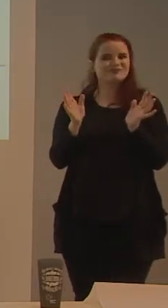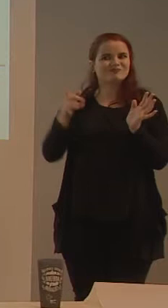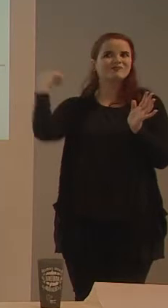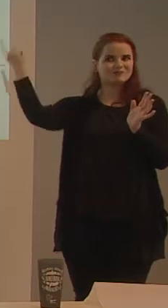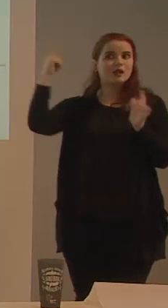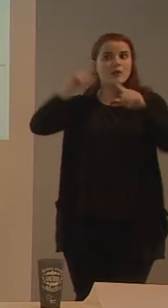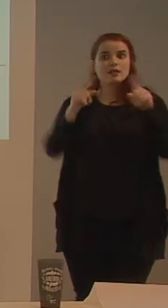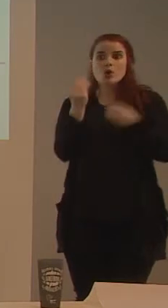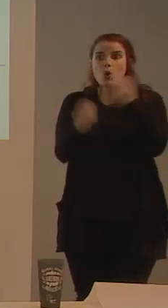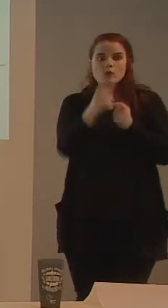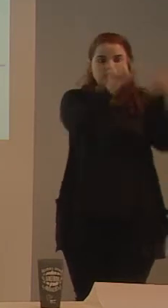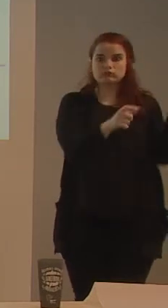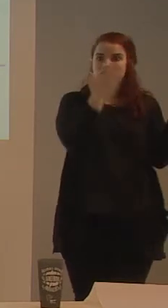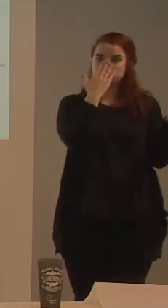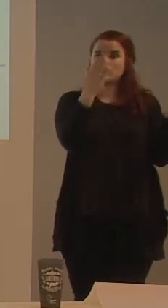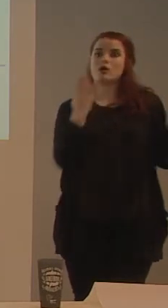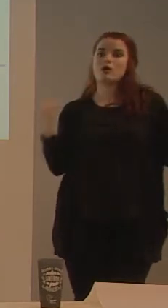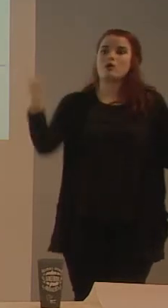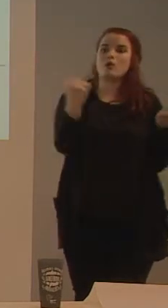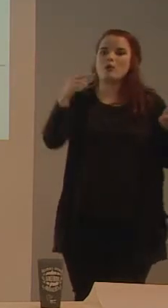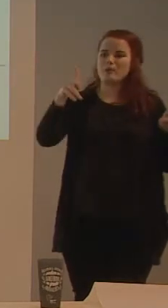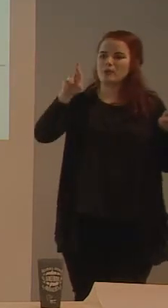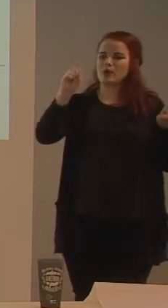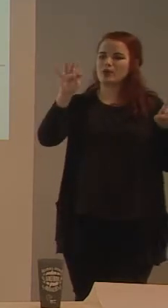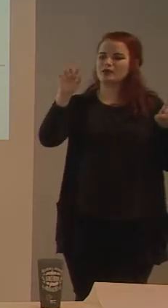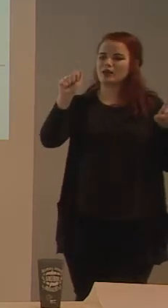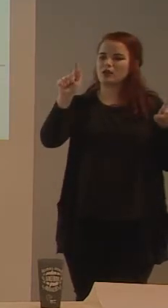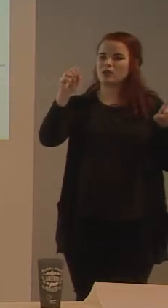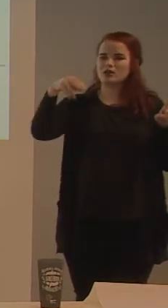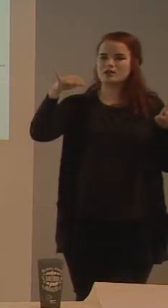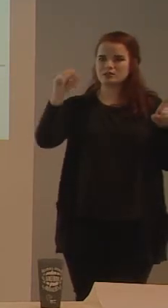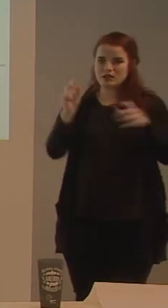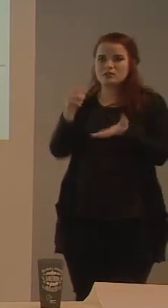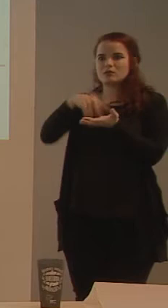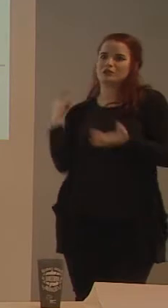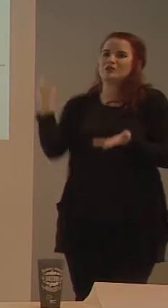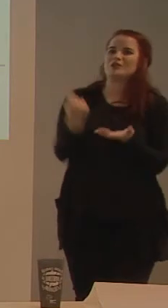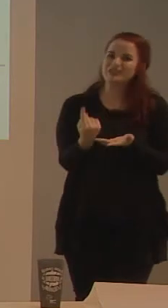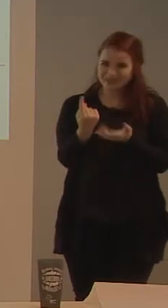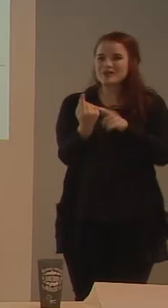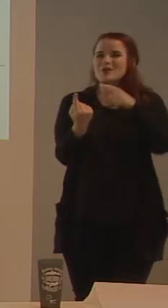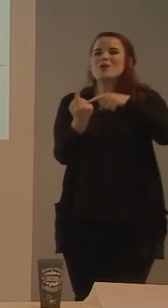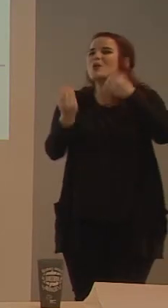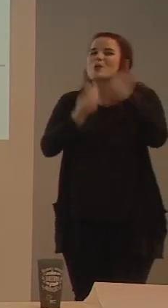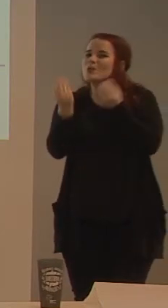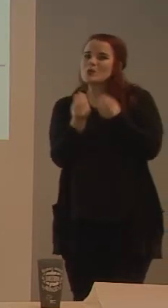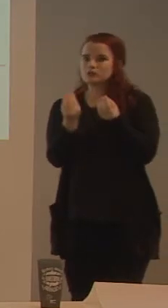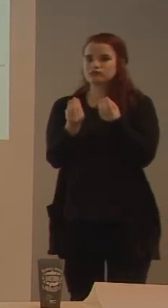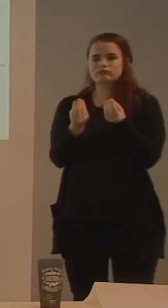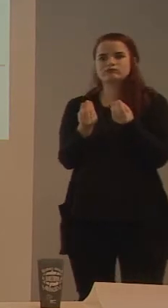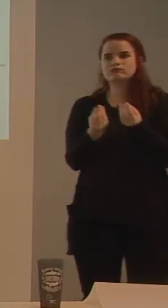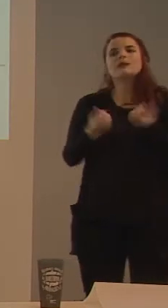precisa engajar os protagonistas dessa cadeia que gera o desequilíbrio. As empresas precisam receber as demandas da sociedade por